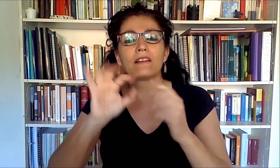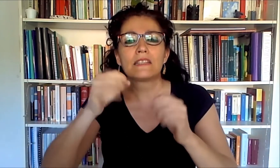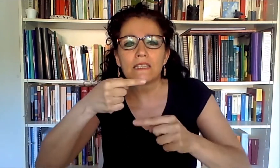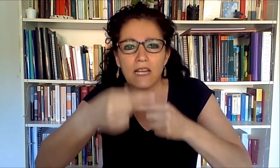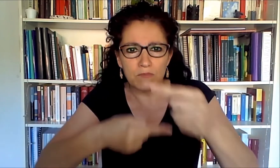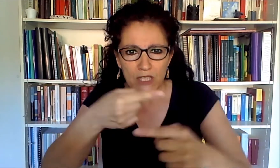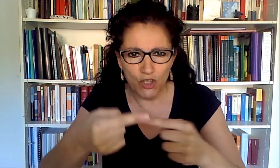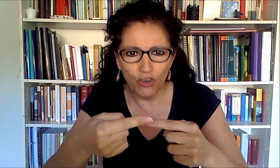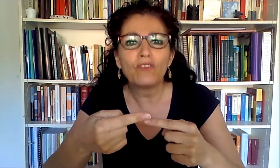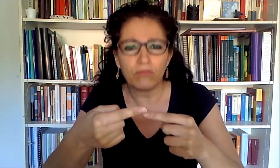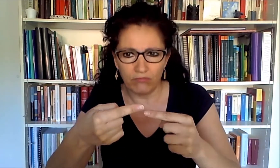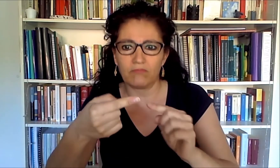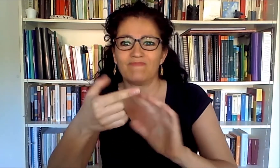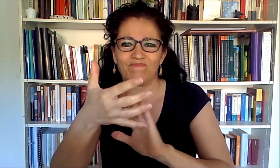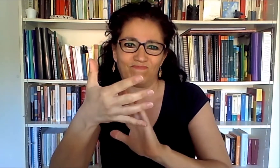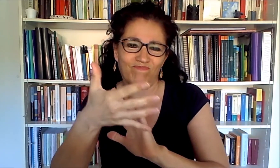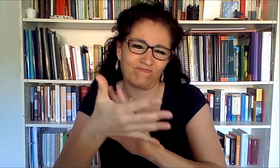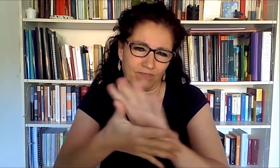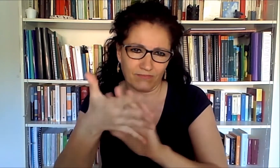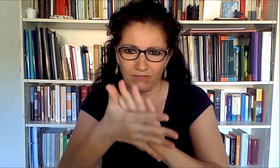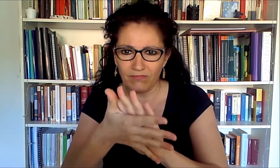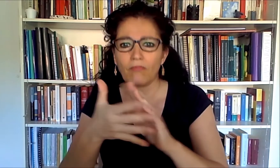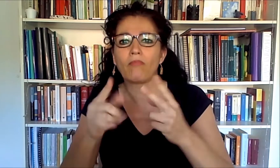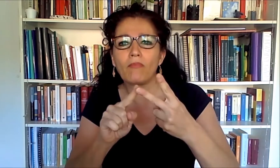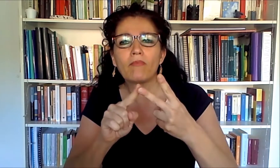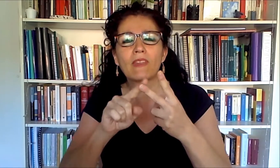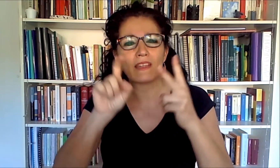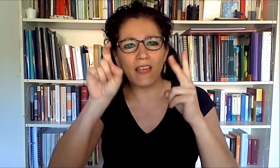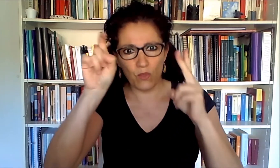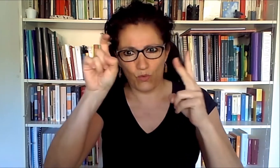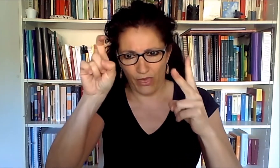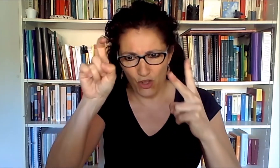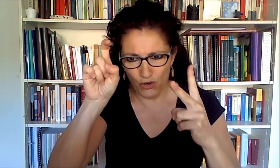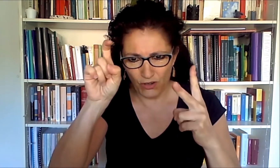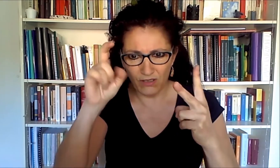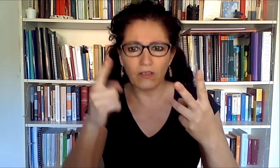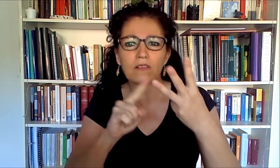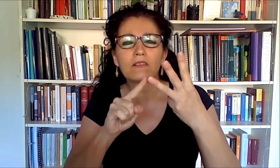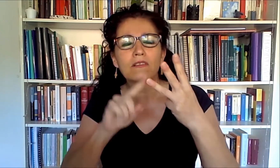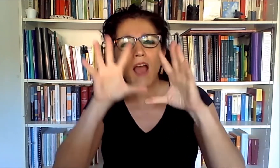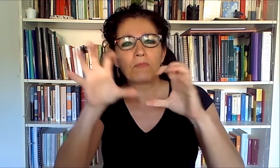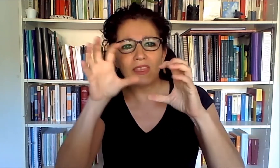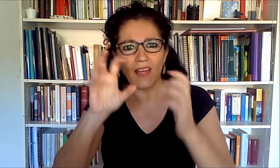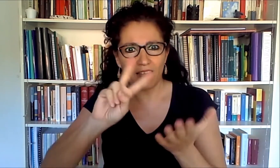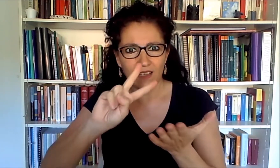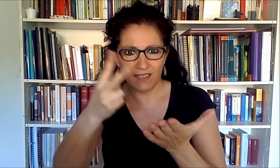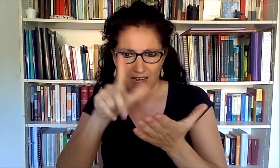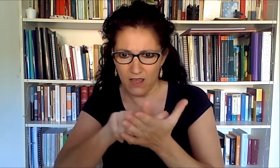segunda lengua. 4. Presencia de la lengua en los medios de comunicación. 5. Frecuencia de la interpretación.